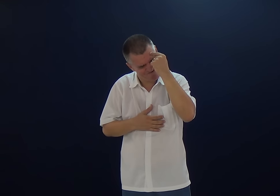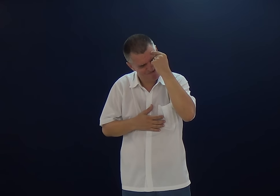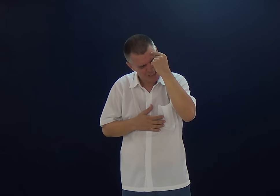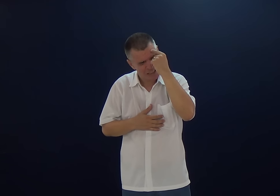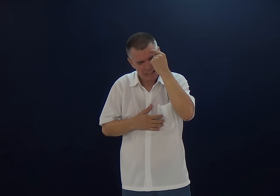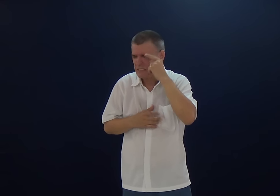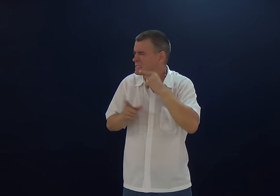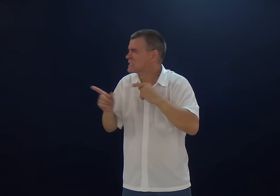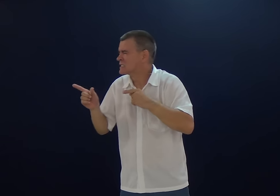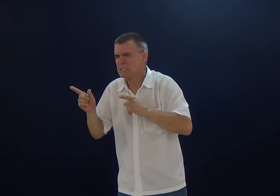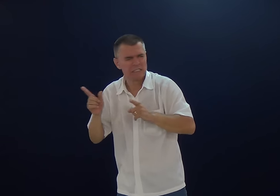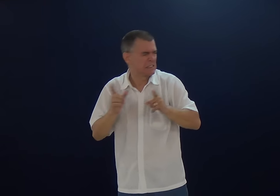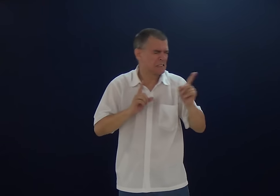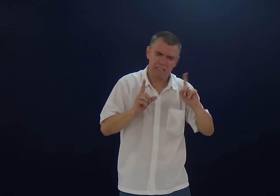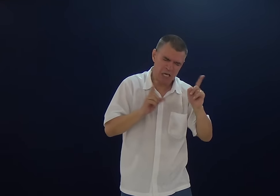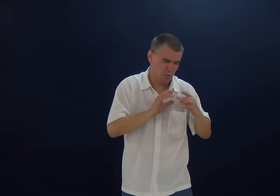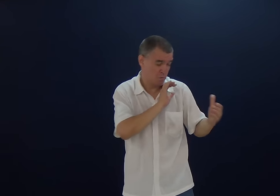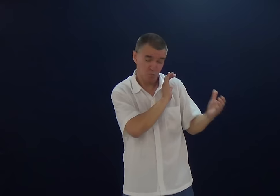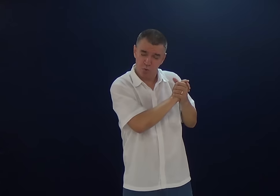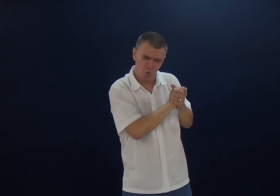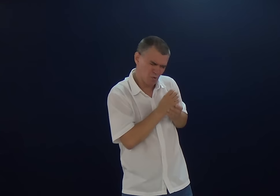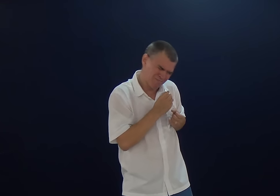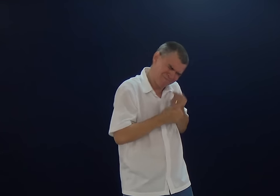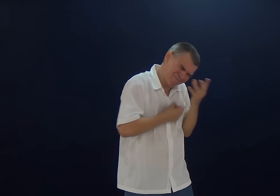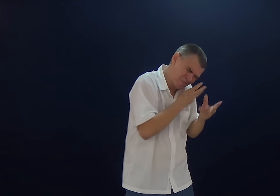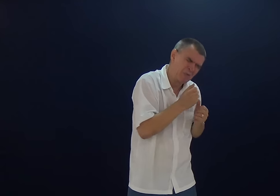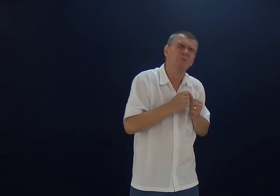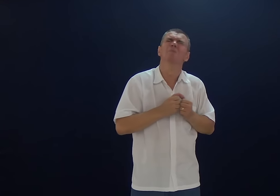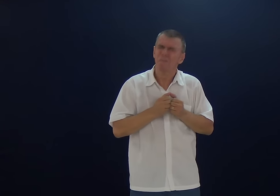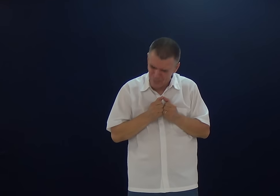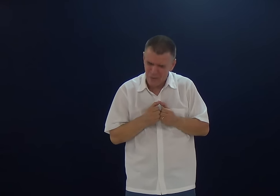mesmo na oportunidade que temos nós transmi esses pecados para outras